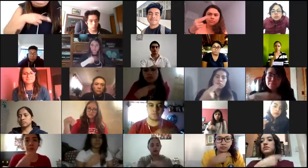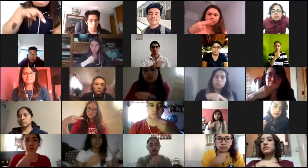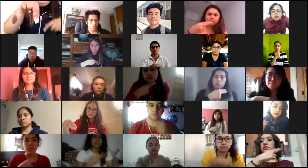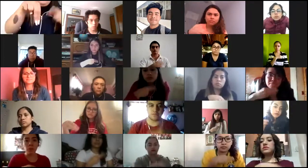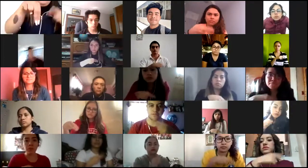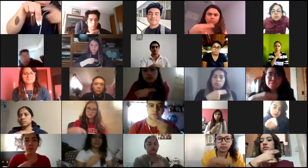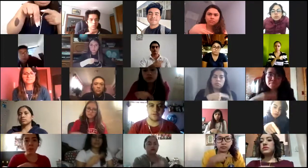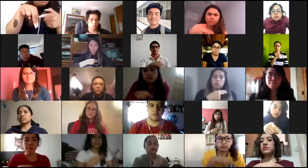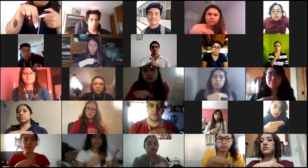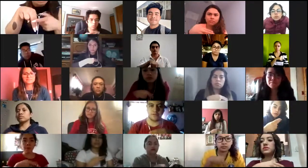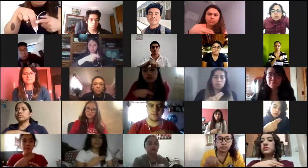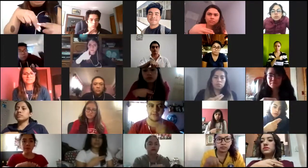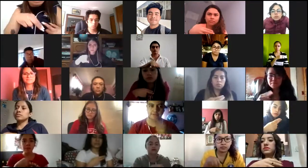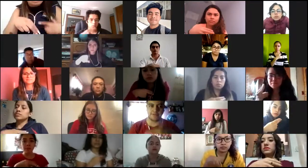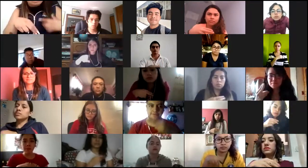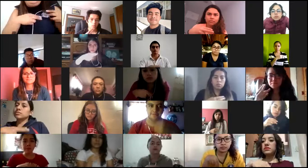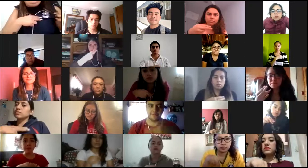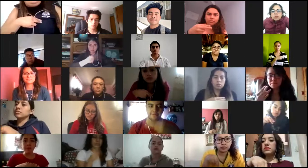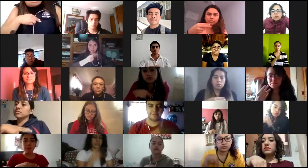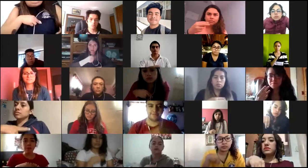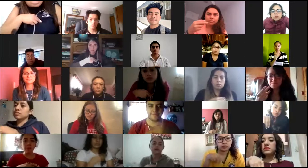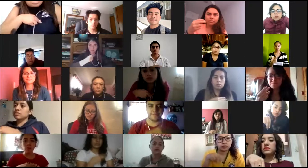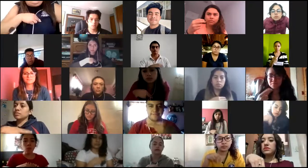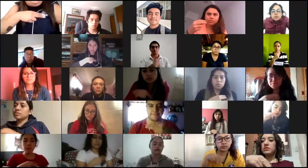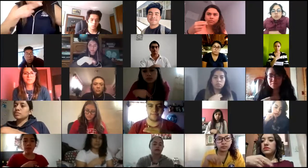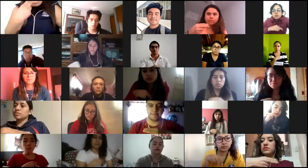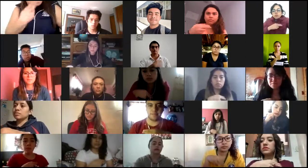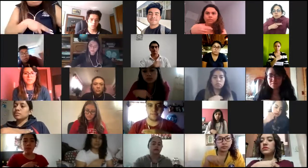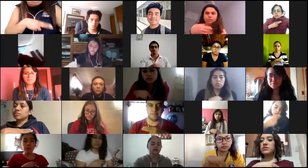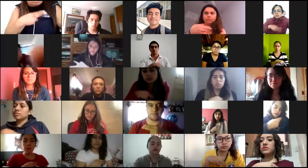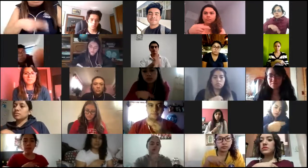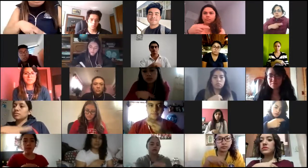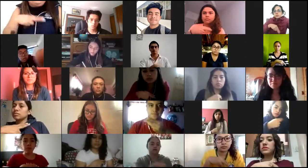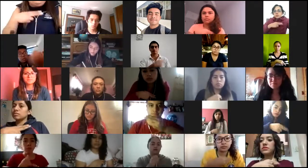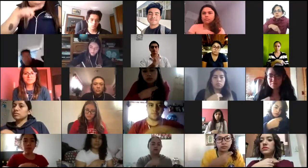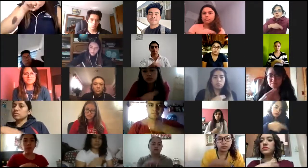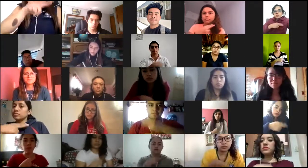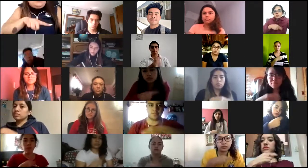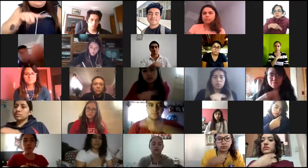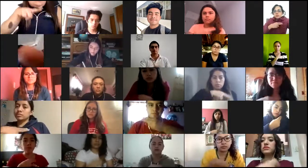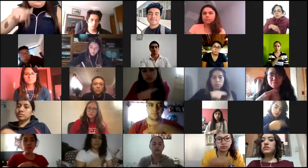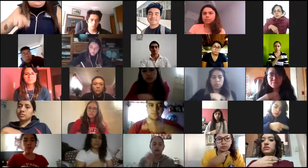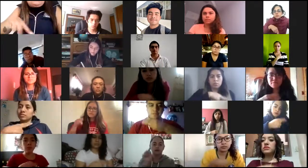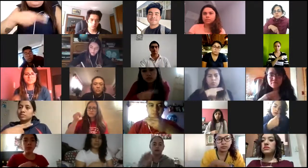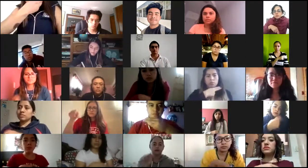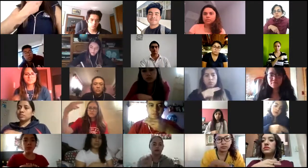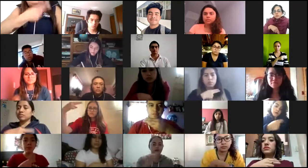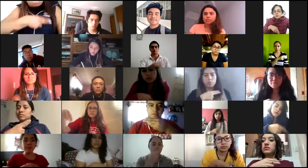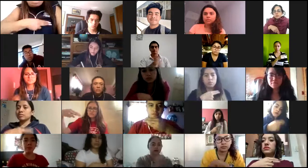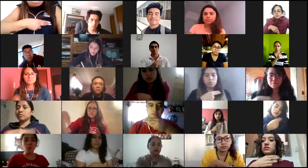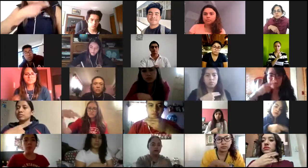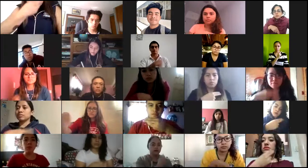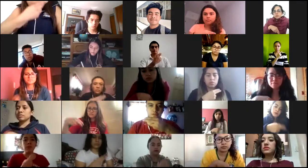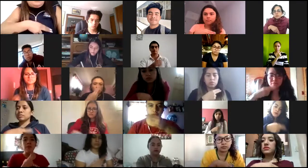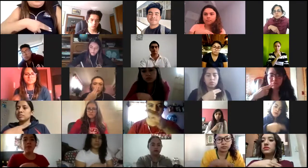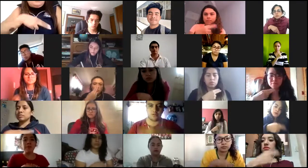Nombre, la letra N y del lado contrario hacemos como si fuera una Z acostada.